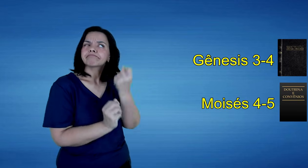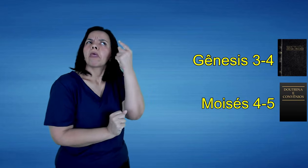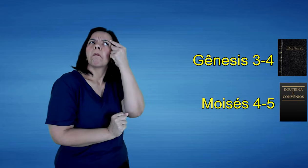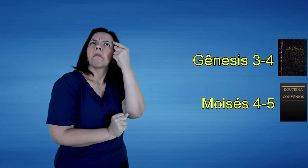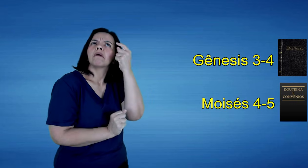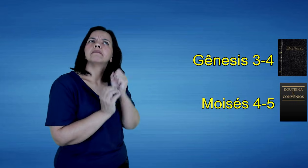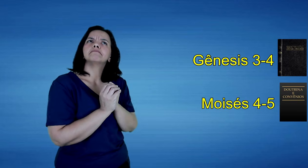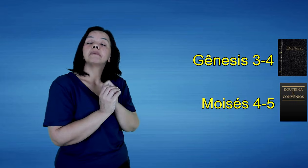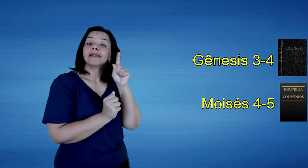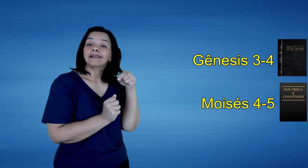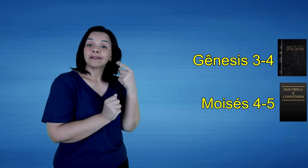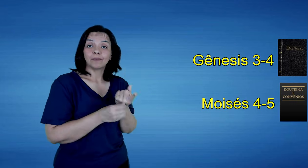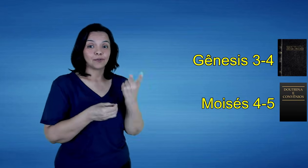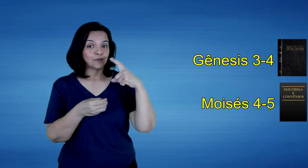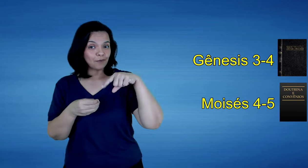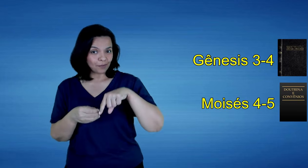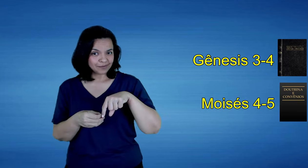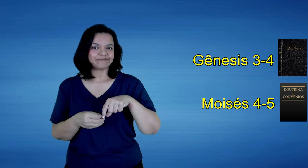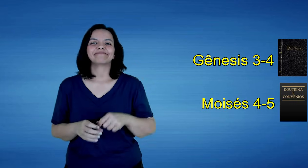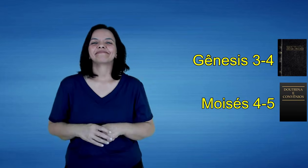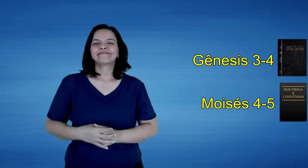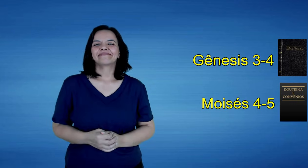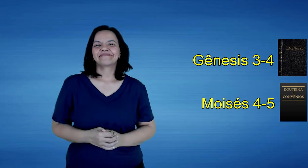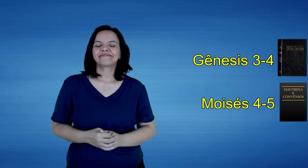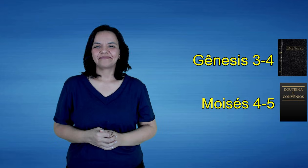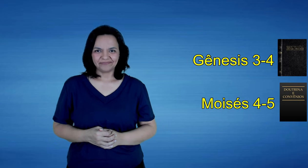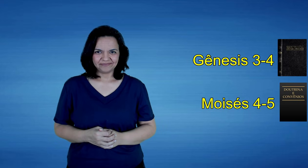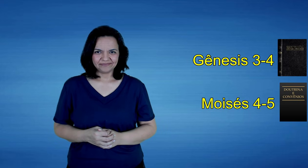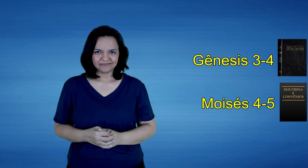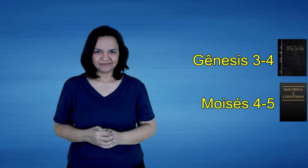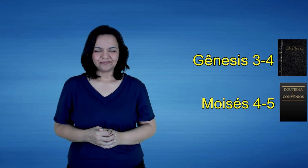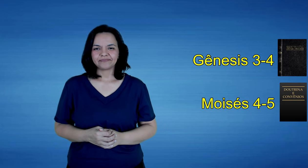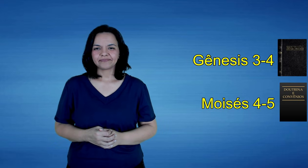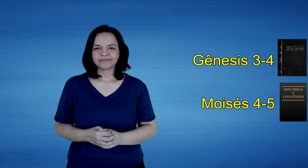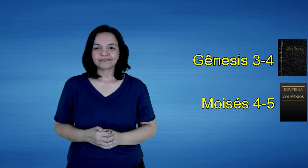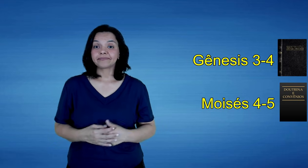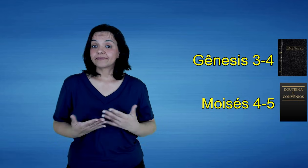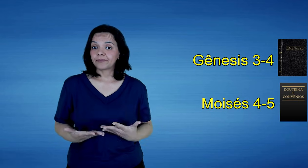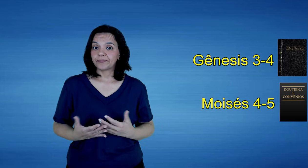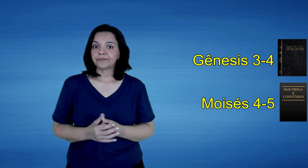lendo, ponderar. Aí depois você volta aqui e assiste.